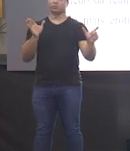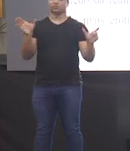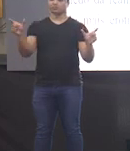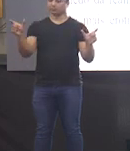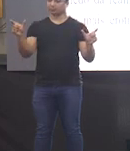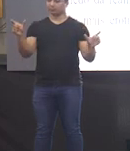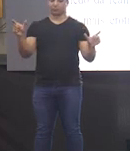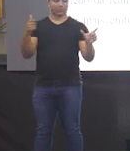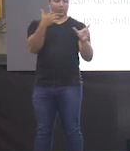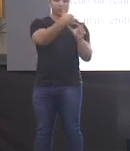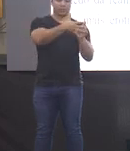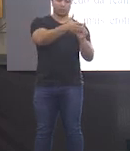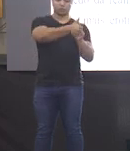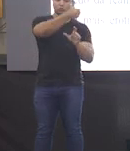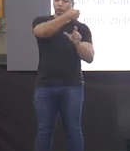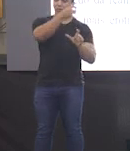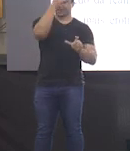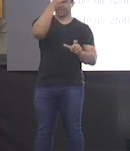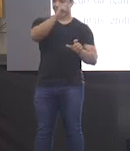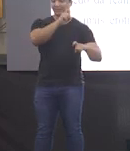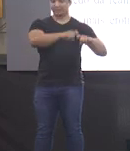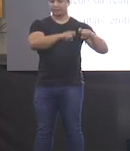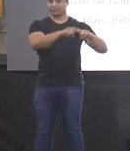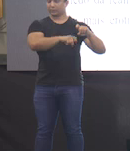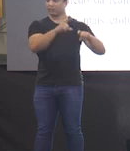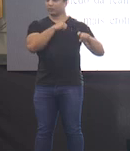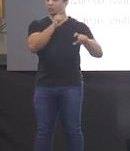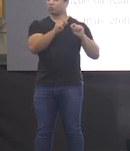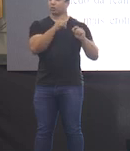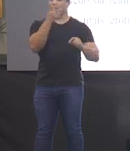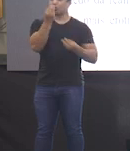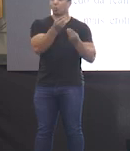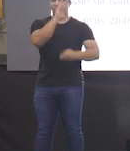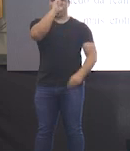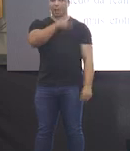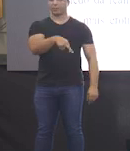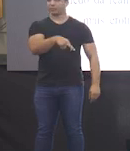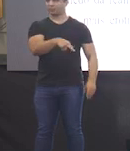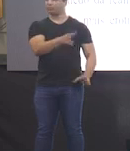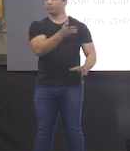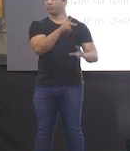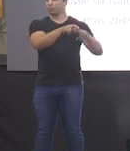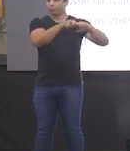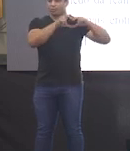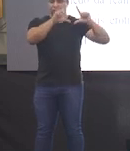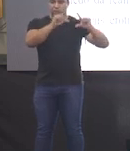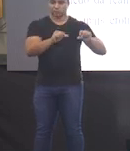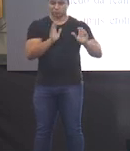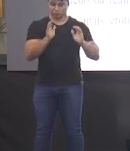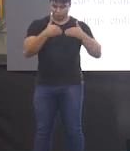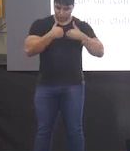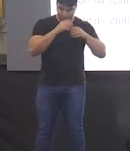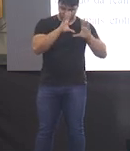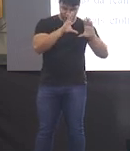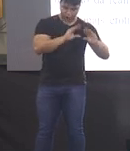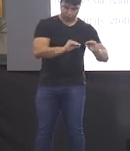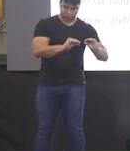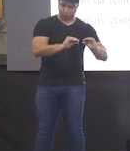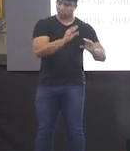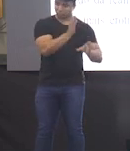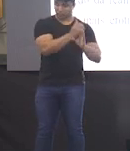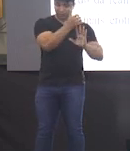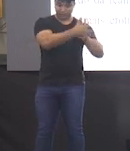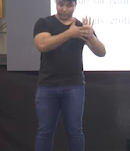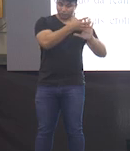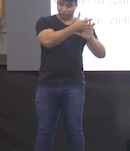no texto 1, para evitar a realização do amor, o eu lírico apela para a razão, o que diminui a subjetividade do